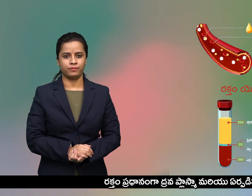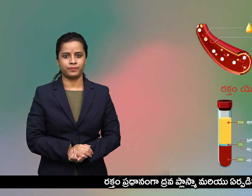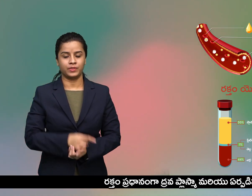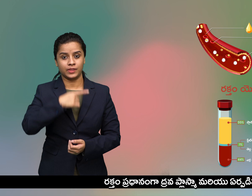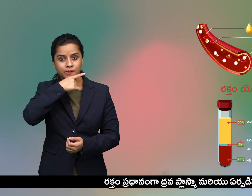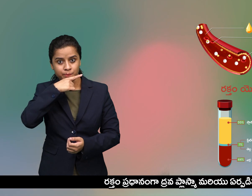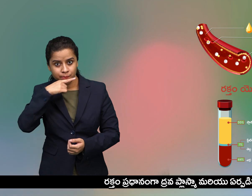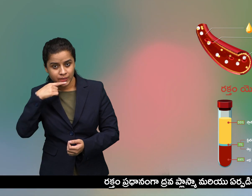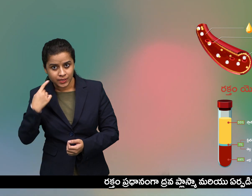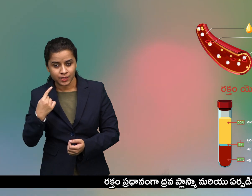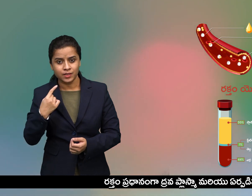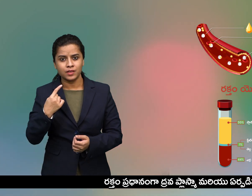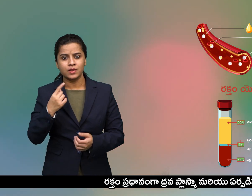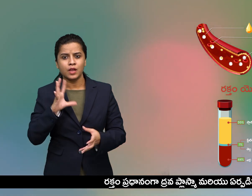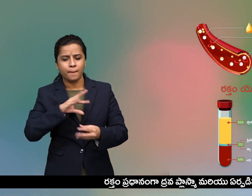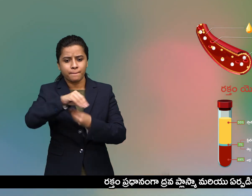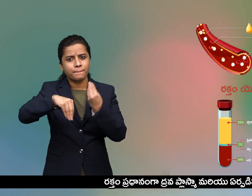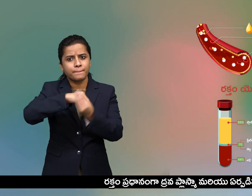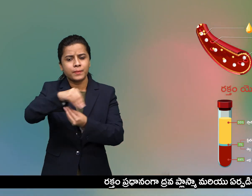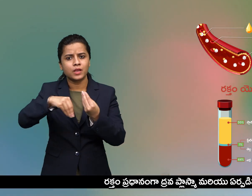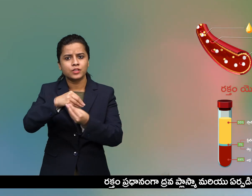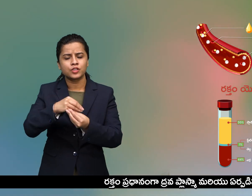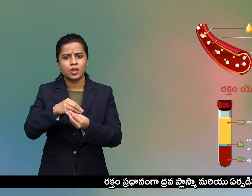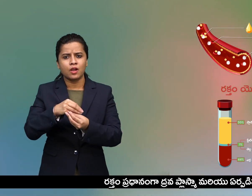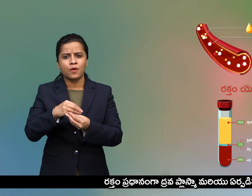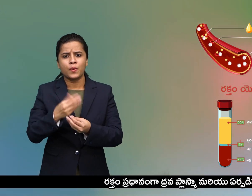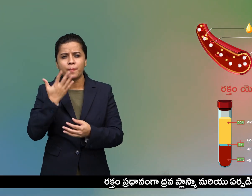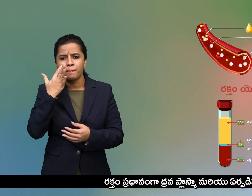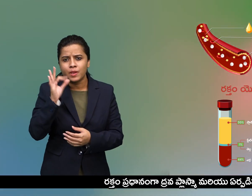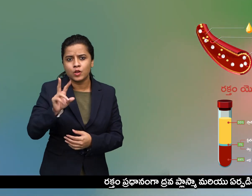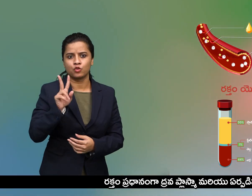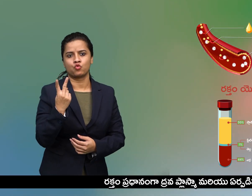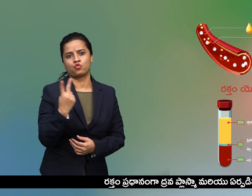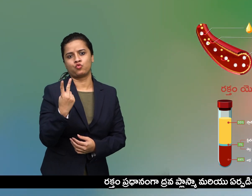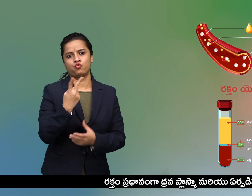రక్తం ప్రధానంగా ద్రవ ప్లాస్మా మరియు ఏర్పడిన